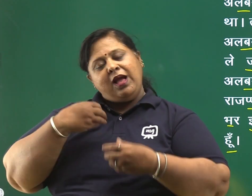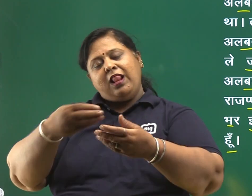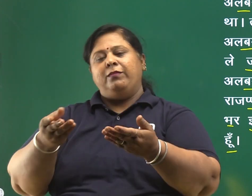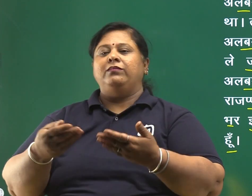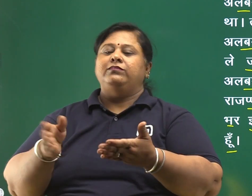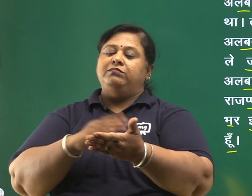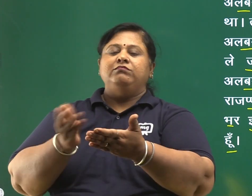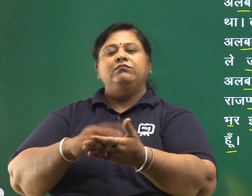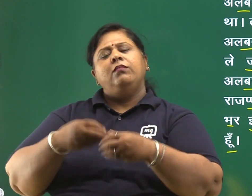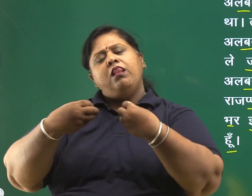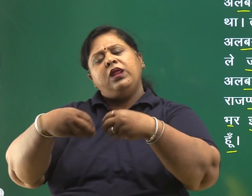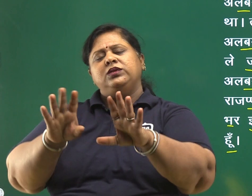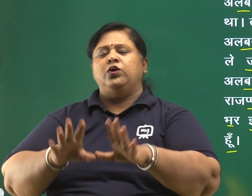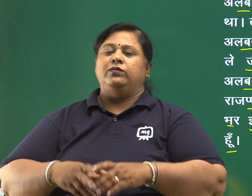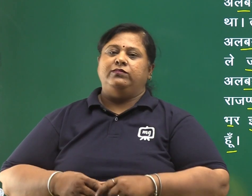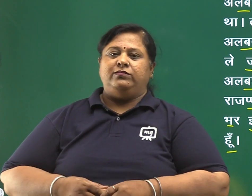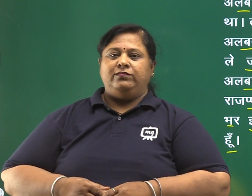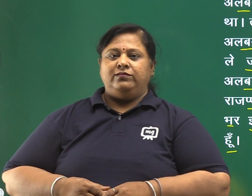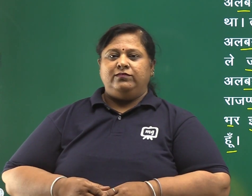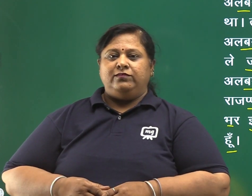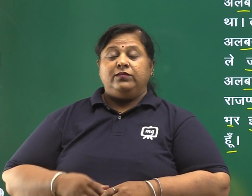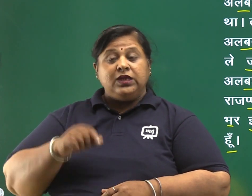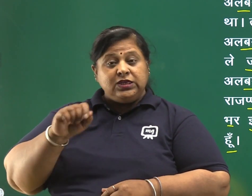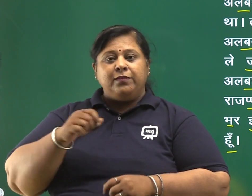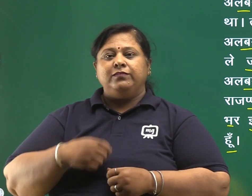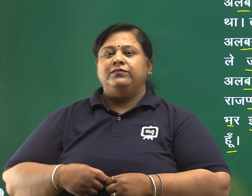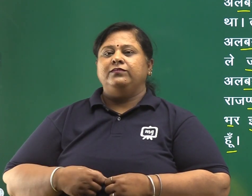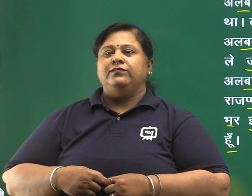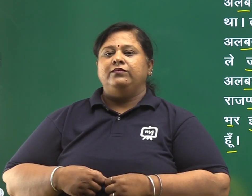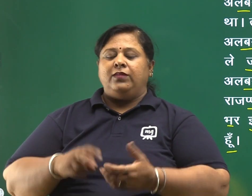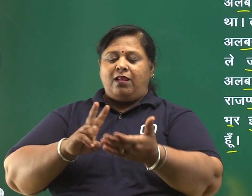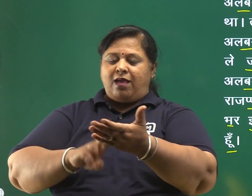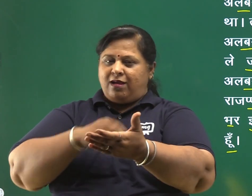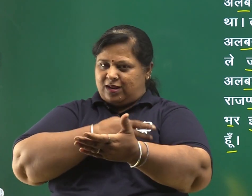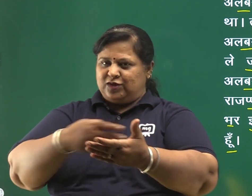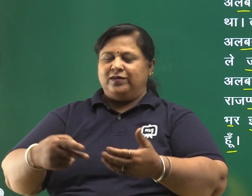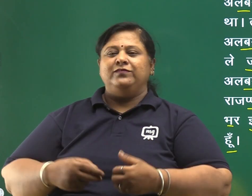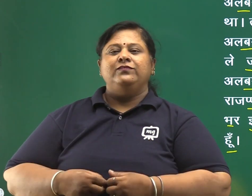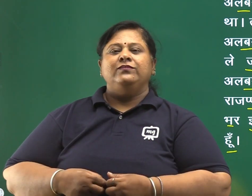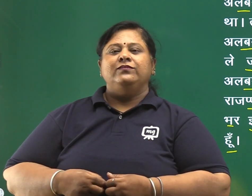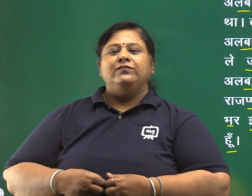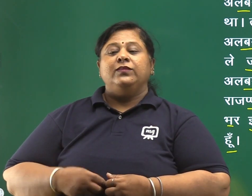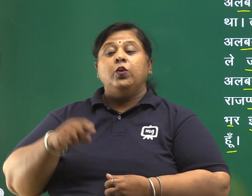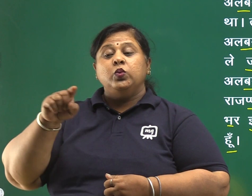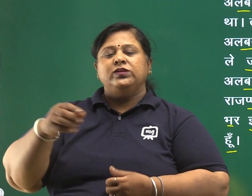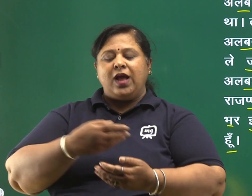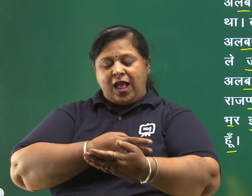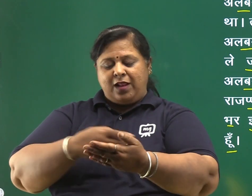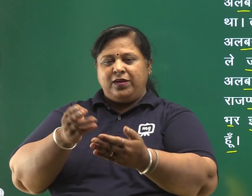एल्बम ले जाओ। जब नागराजन उसका